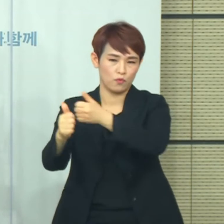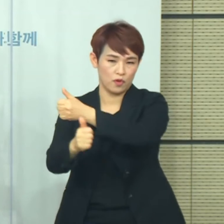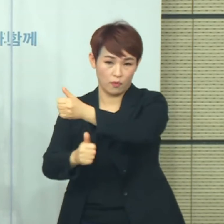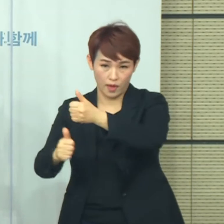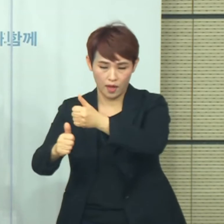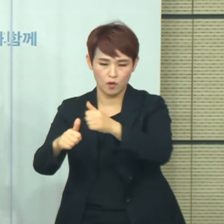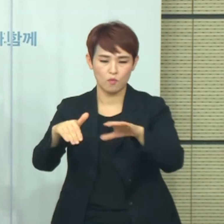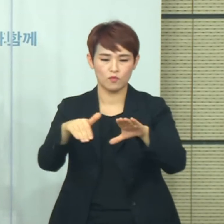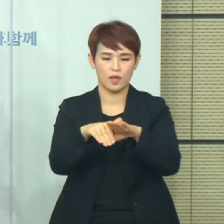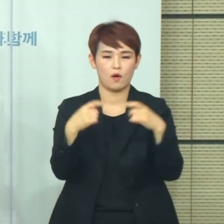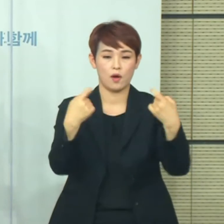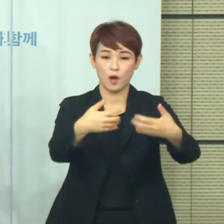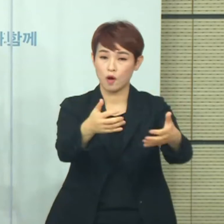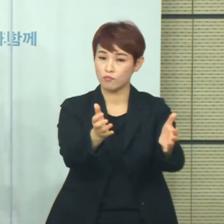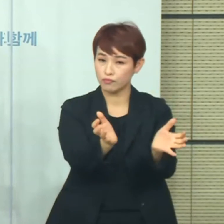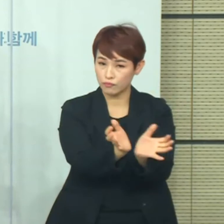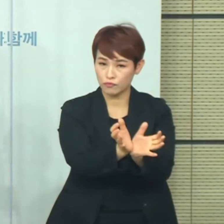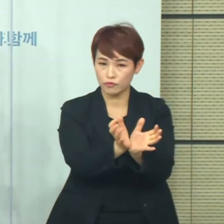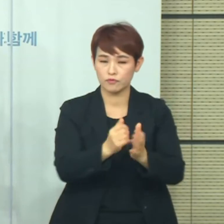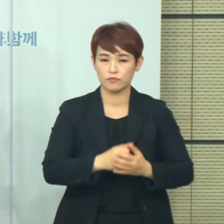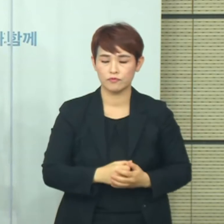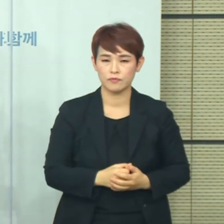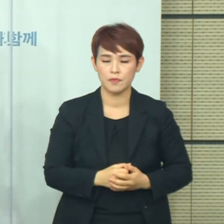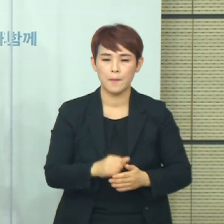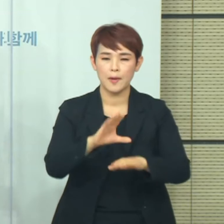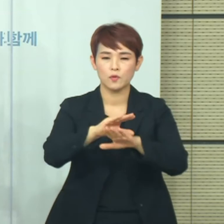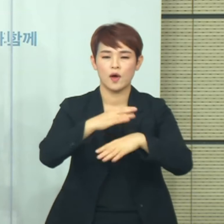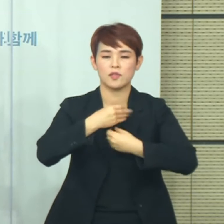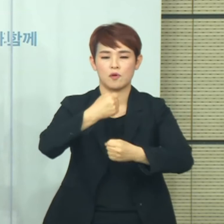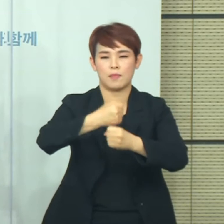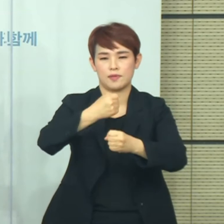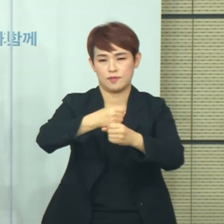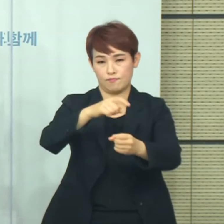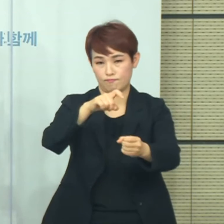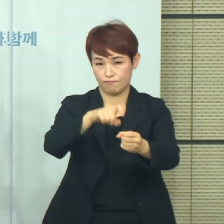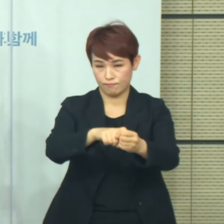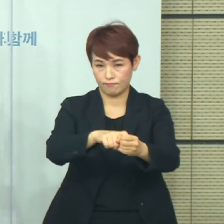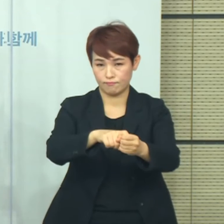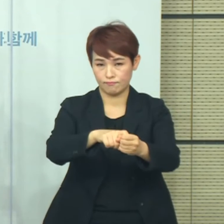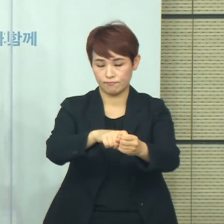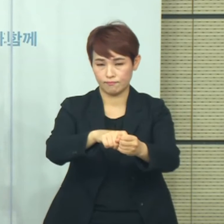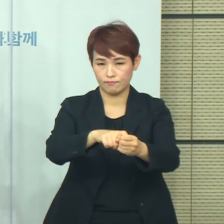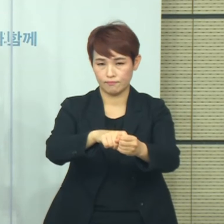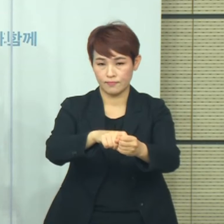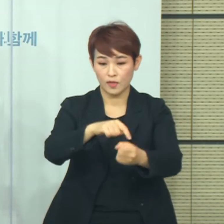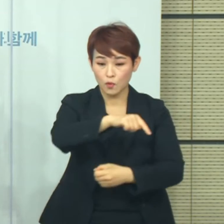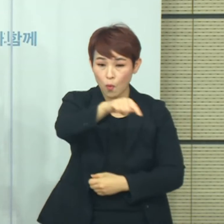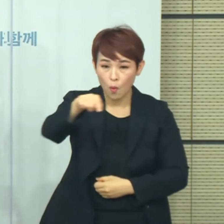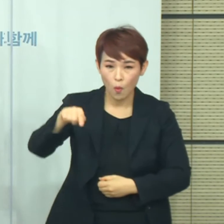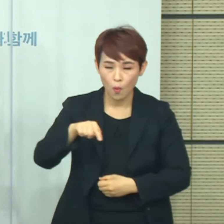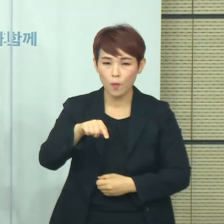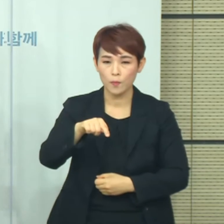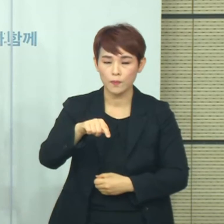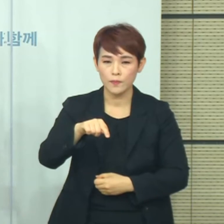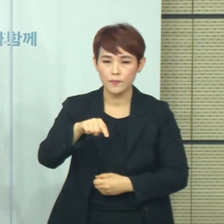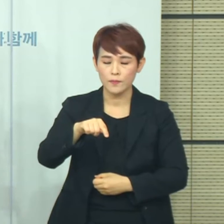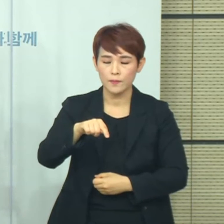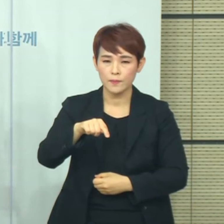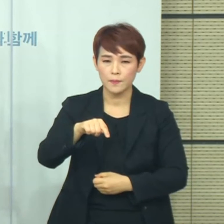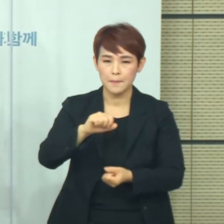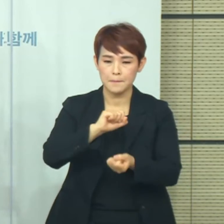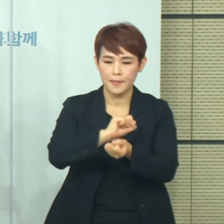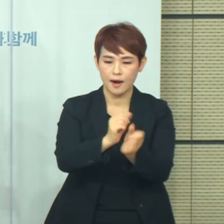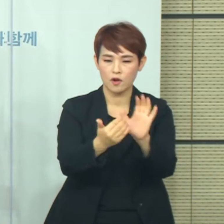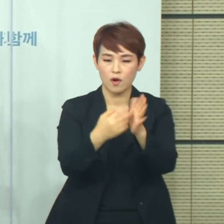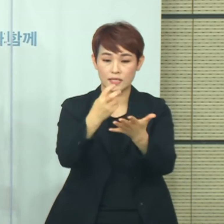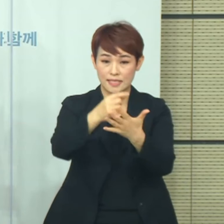방송통신위원회와 문화체육관광부는 안전한 방송 제작 환경 조성을 위해 현장에서 개별적으로 적용해온